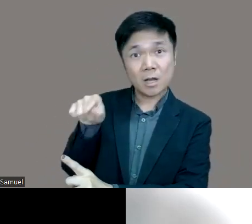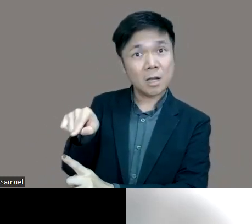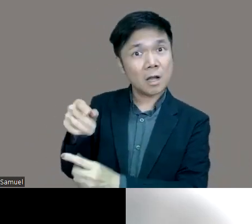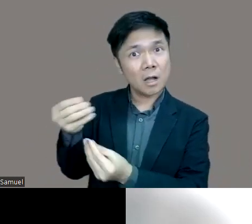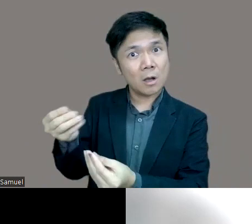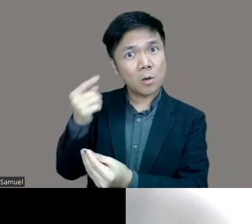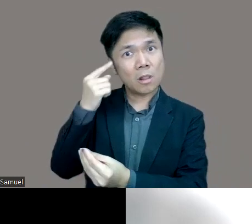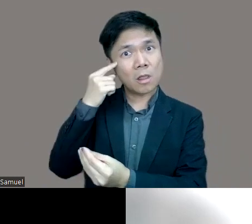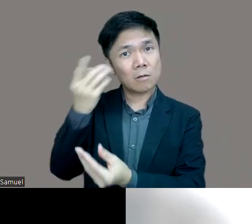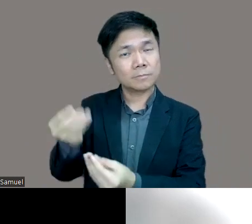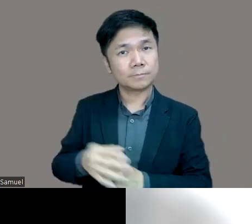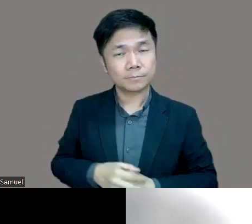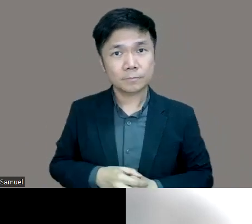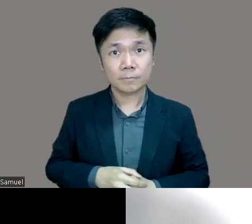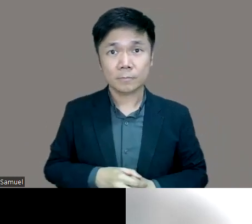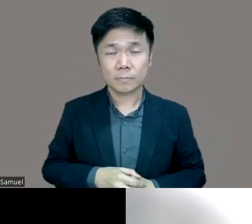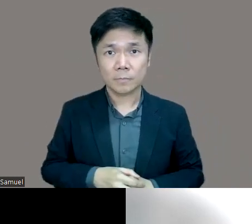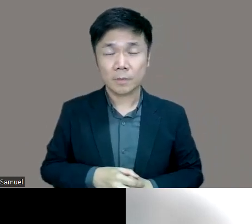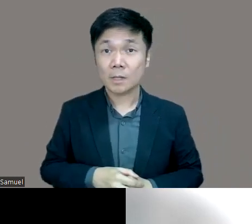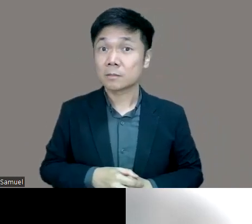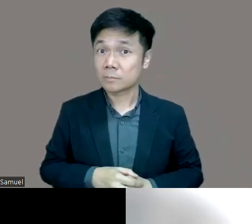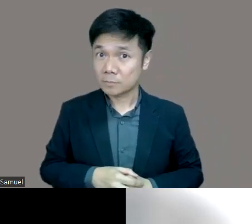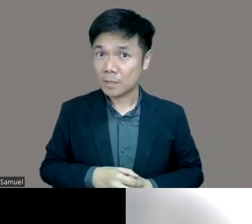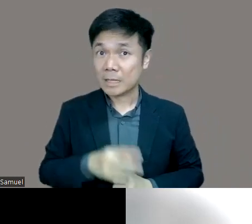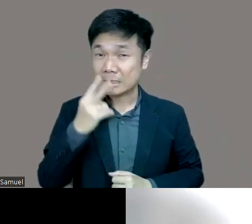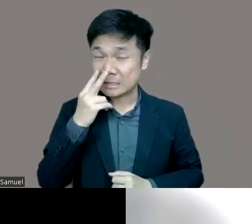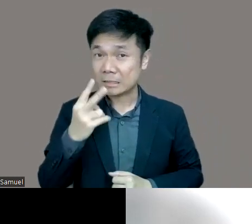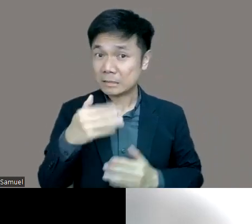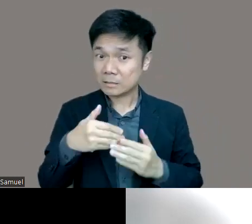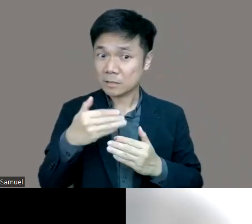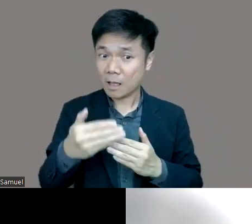personnes handicapées, parce qu'en ce moment, nous